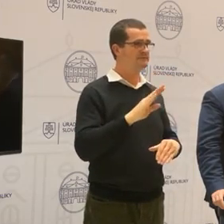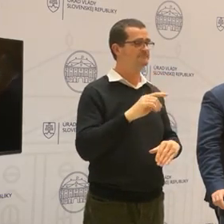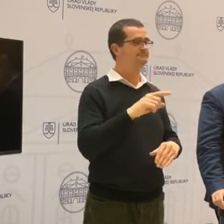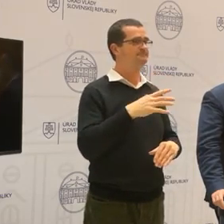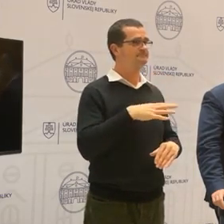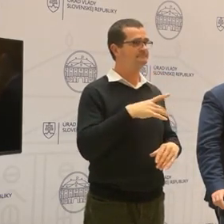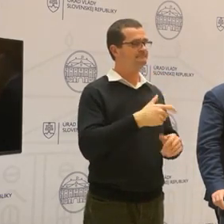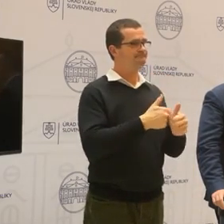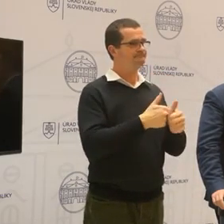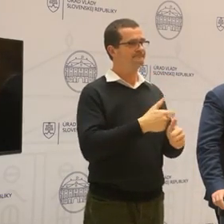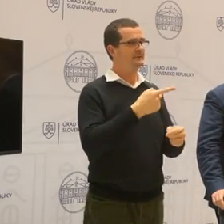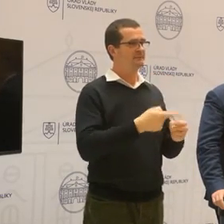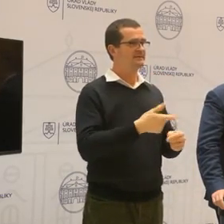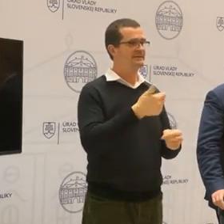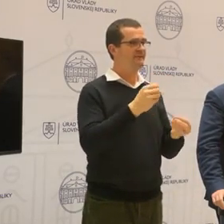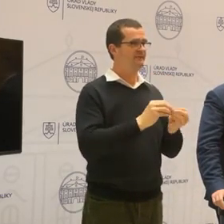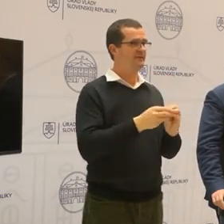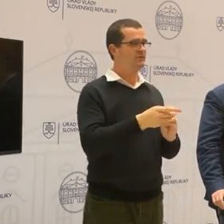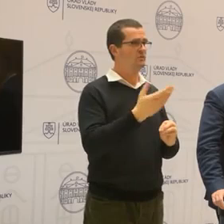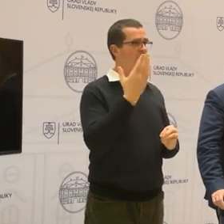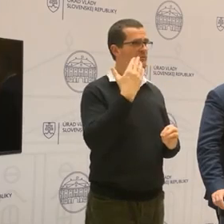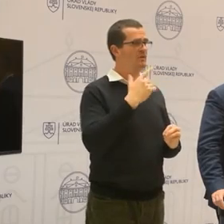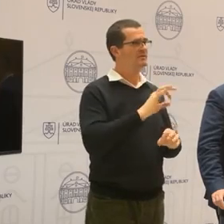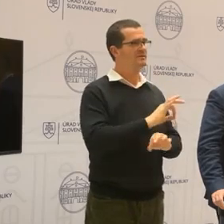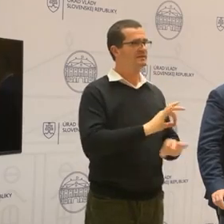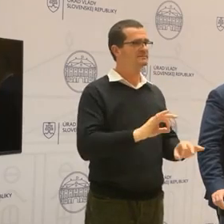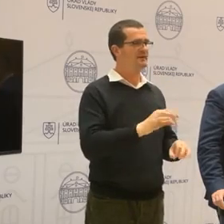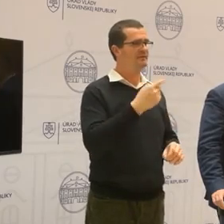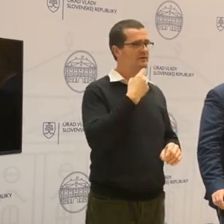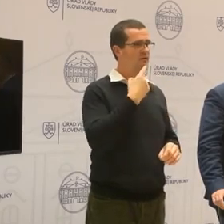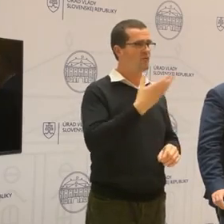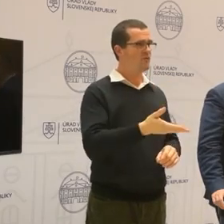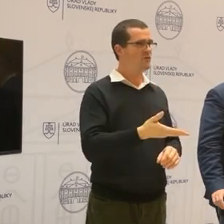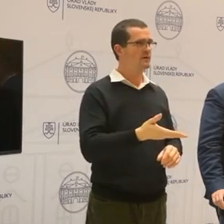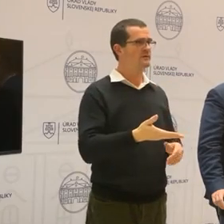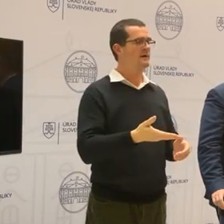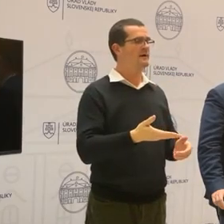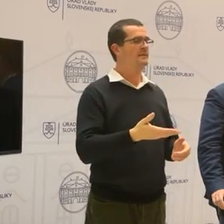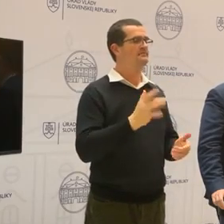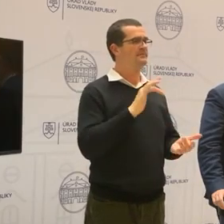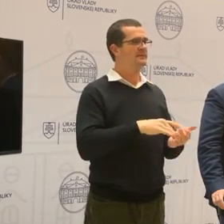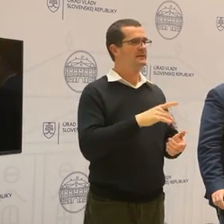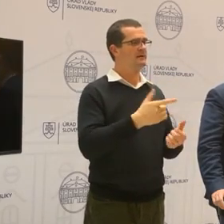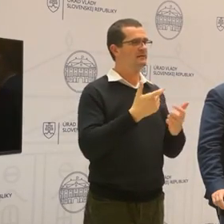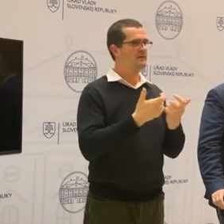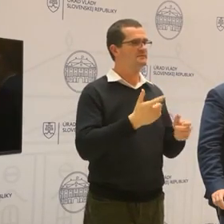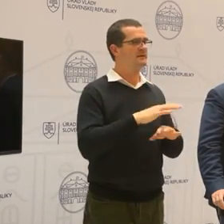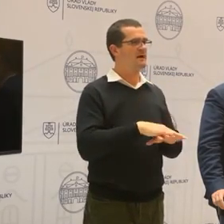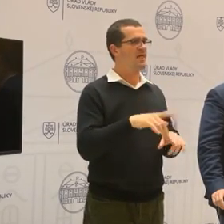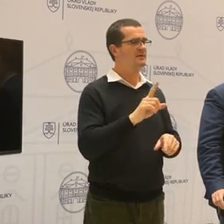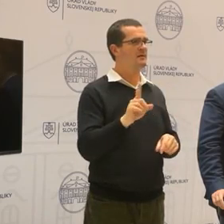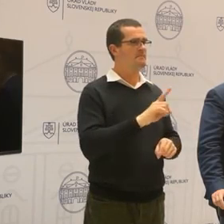A chcel by som upresniť teraz jednu vec, ktorá bola nesprávne vyložená. Týka sa to samozrejme nielen